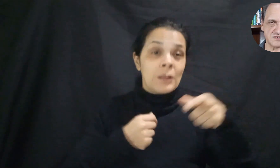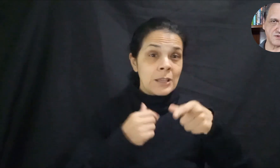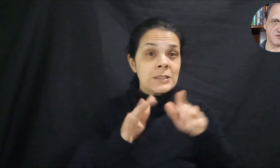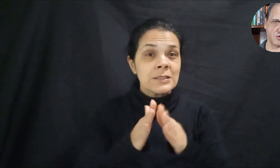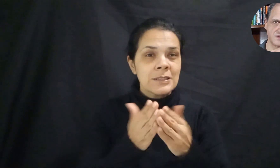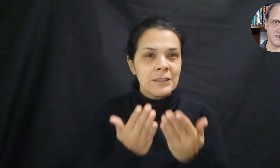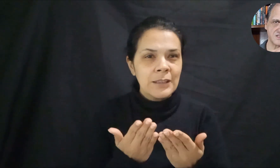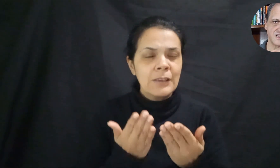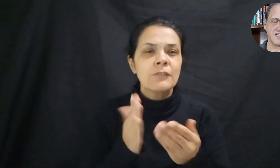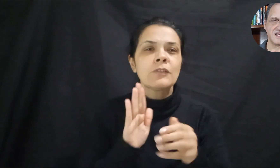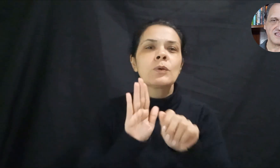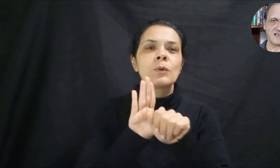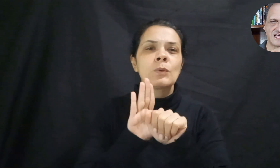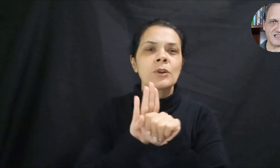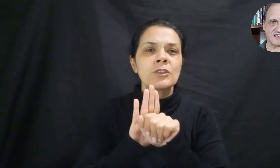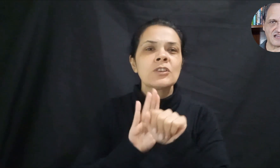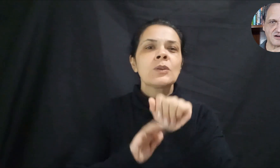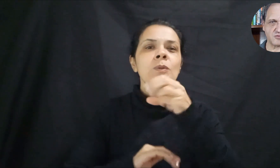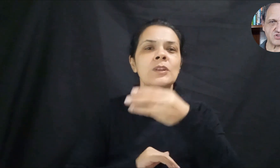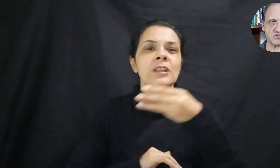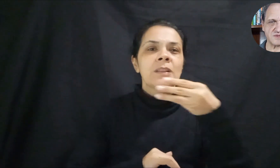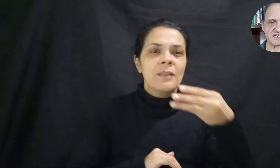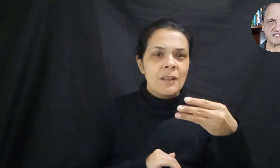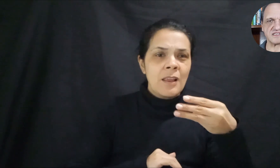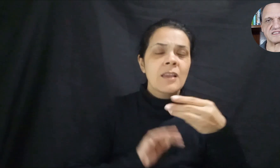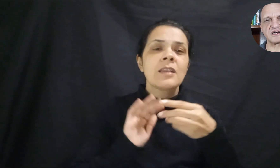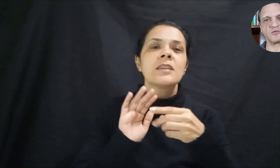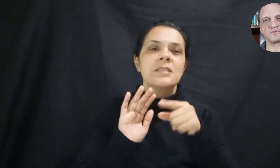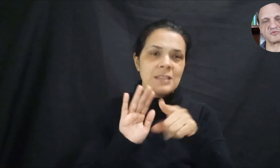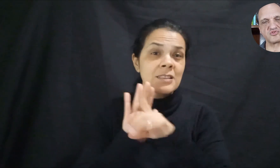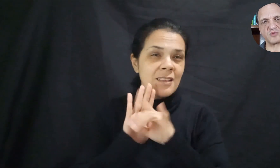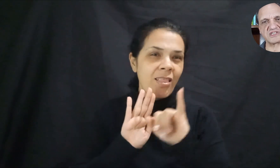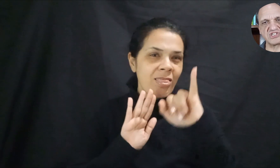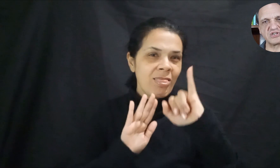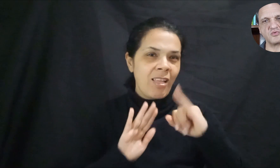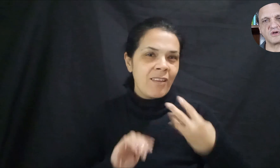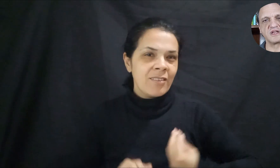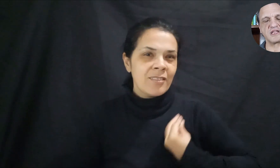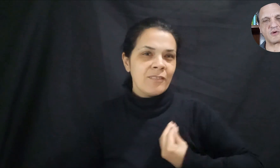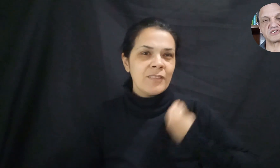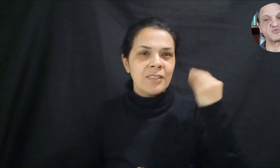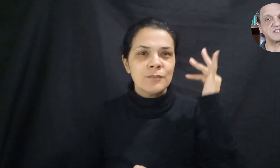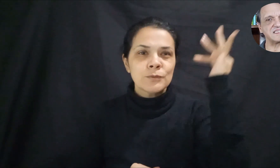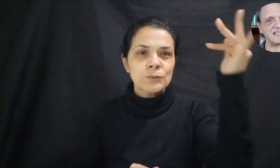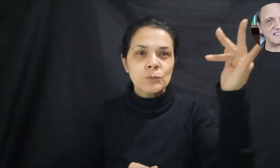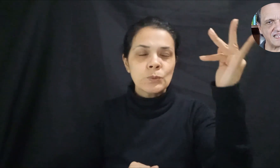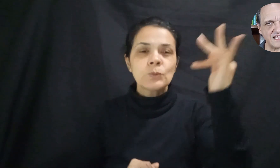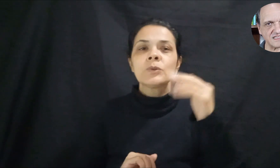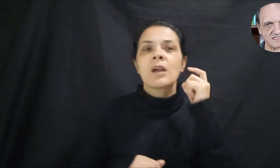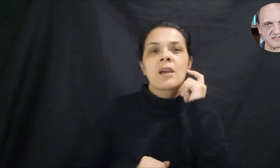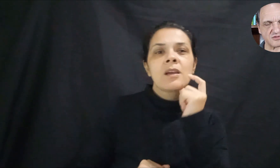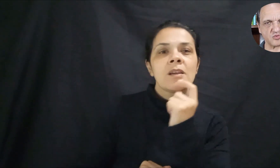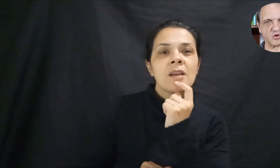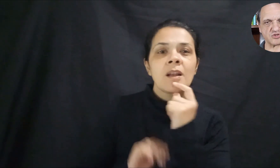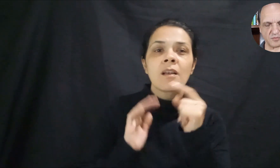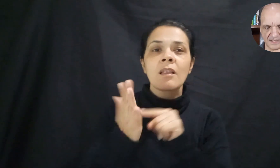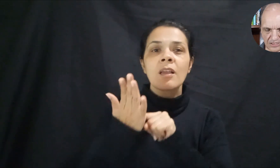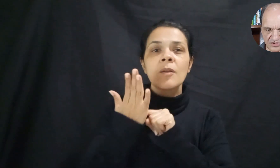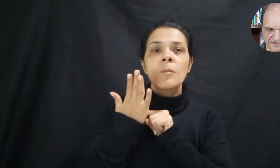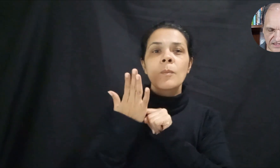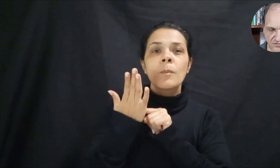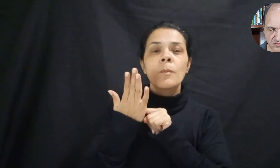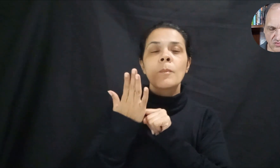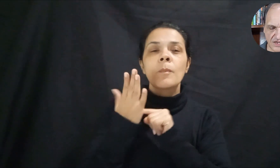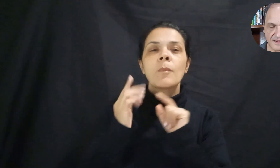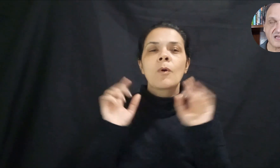evoluindo espiritualmente. E lá na última sessão, no último artigo, que é o artigo 33 do Código